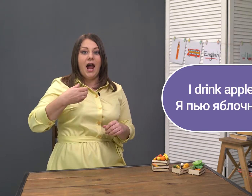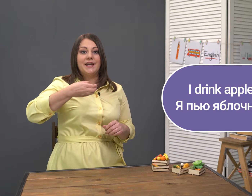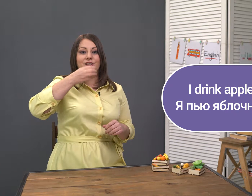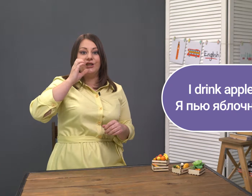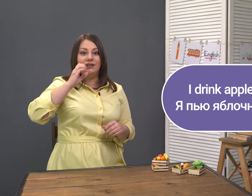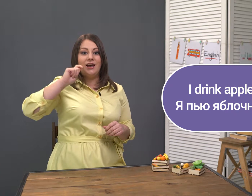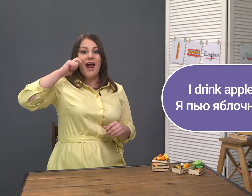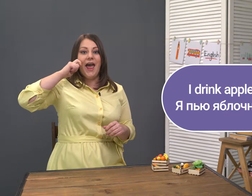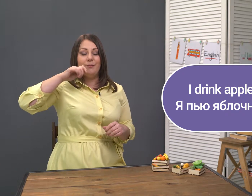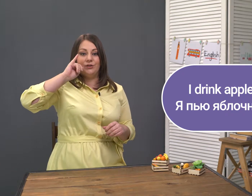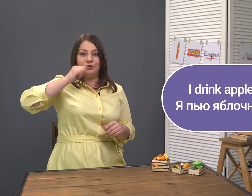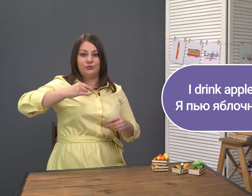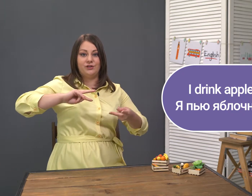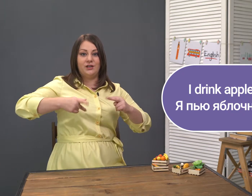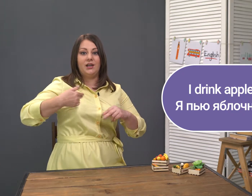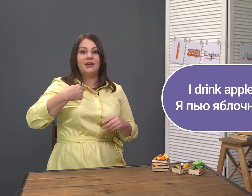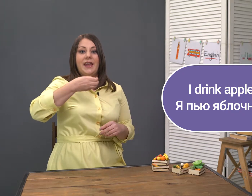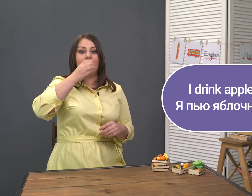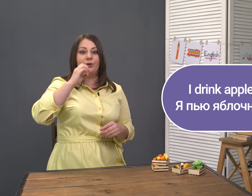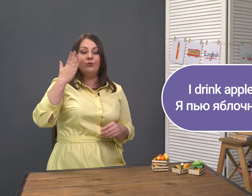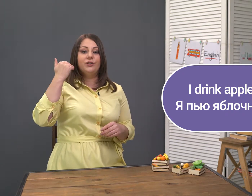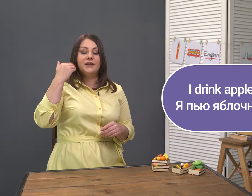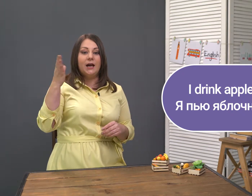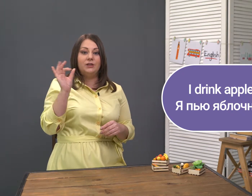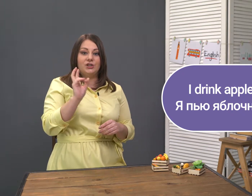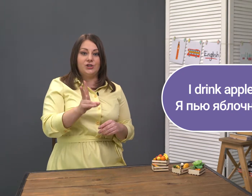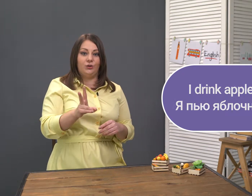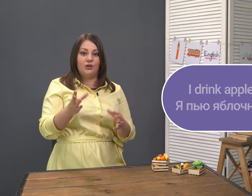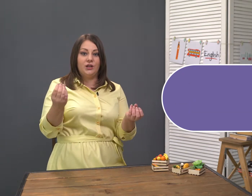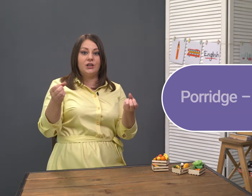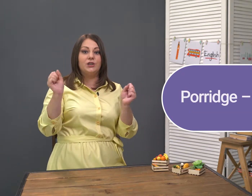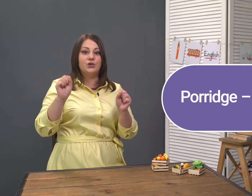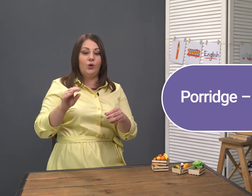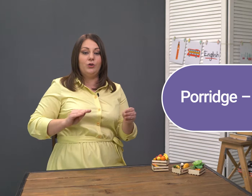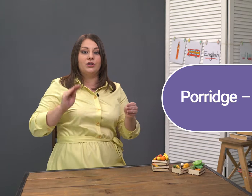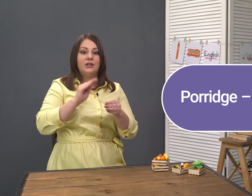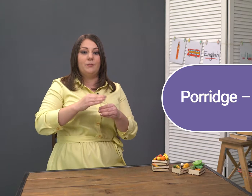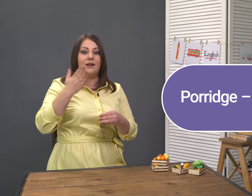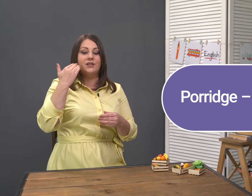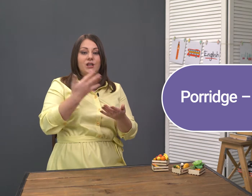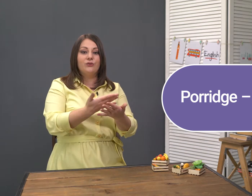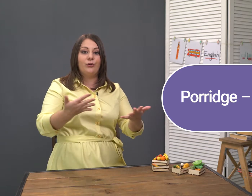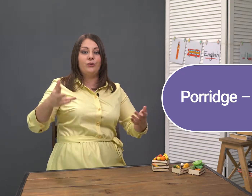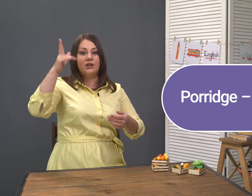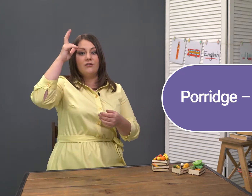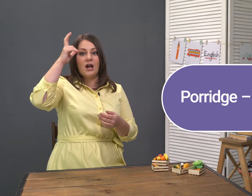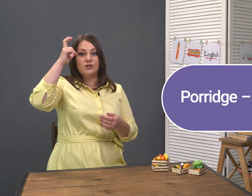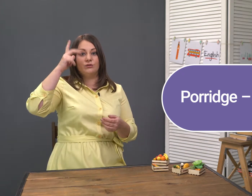I drink apple juice. Я пью яблочный сок. Еще можно добавить фрукты в кашу.